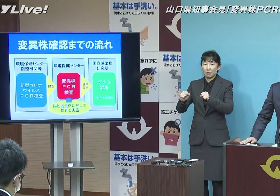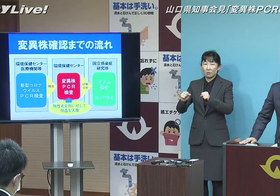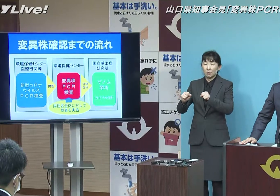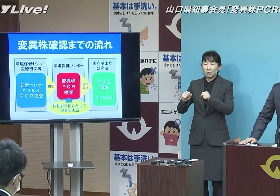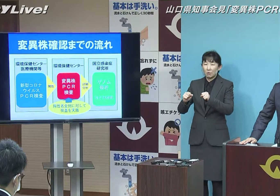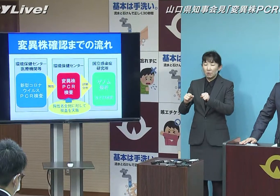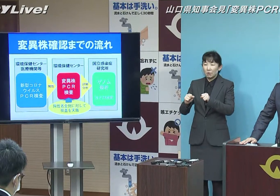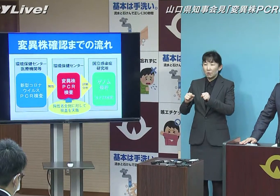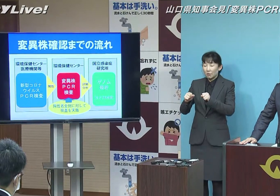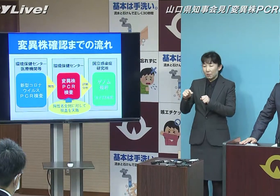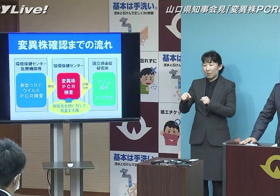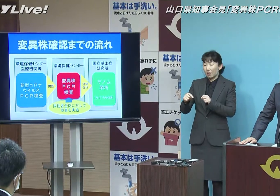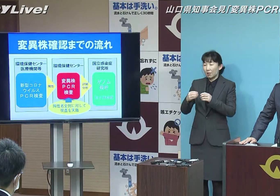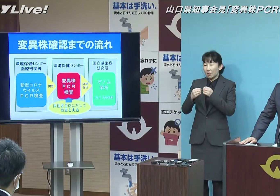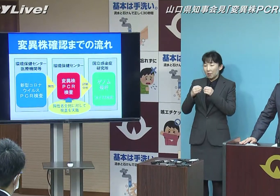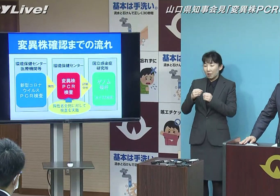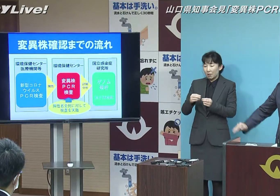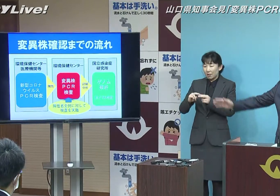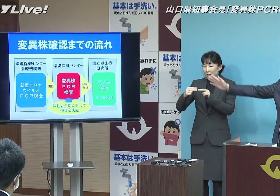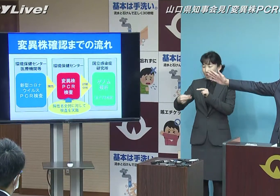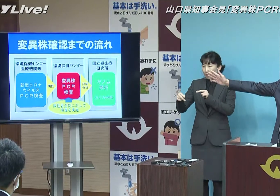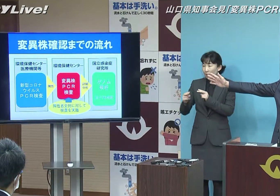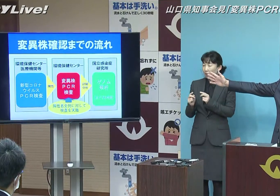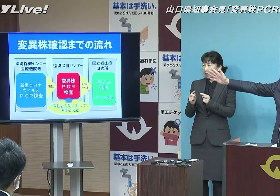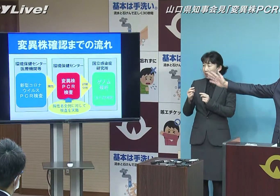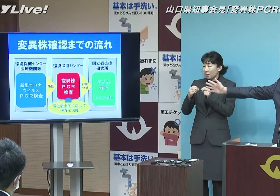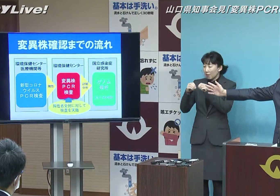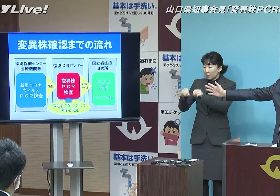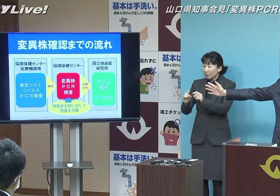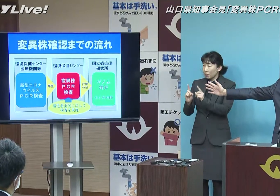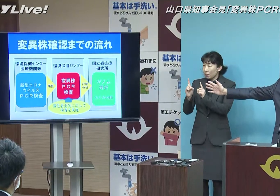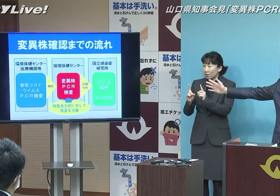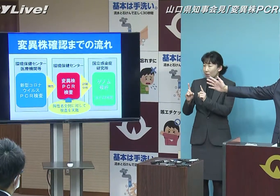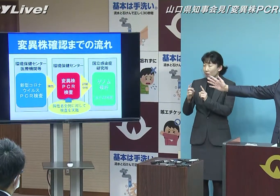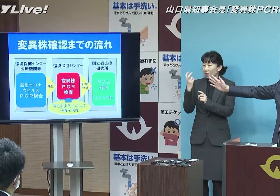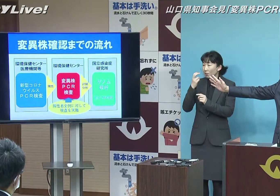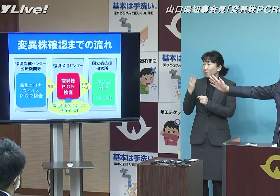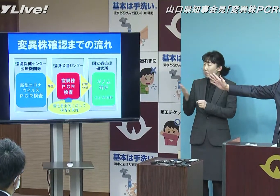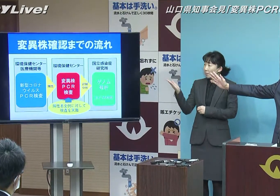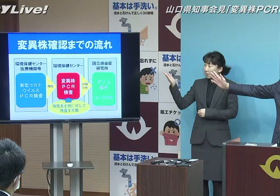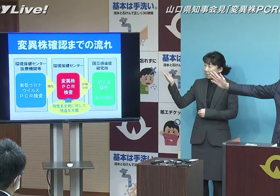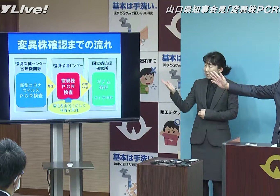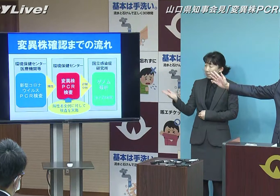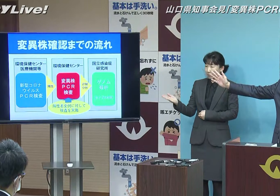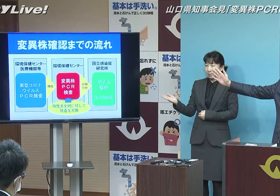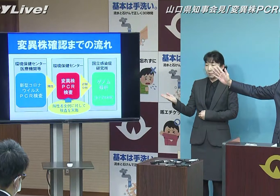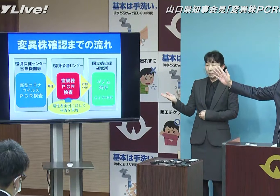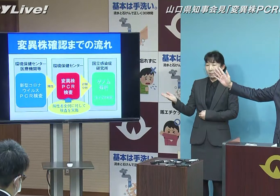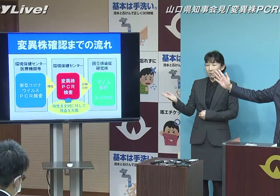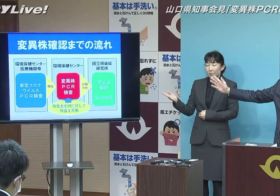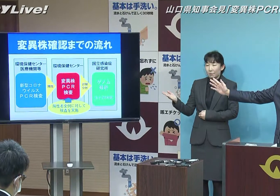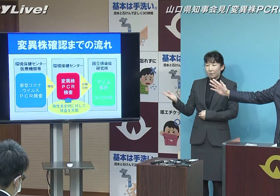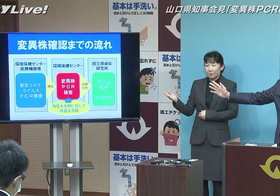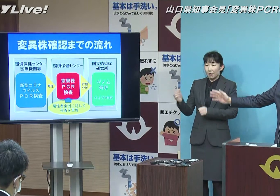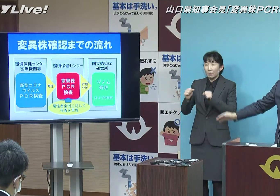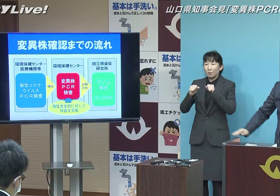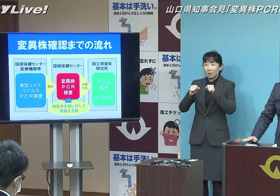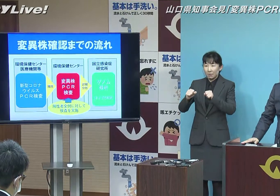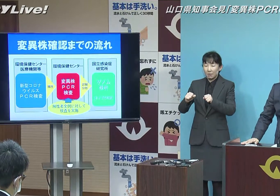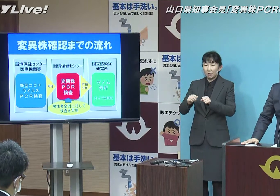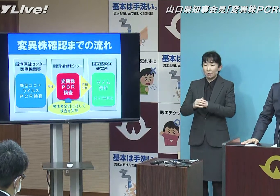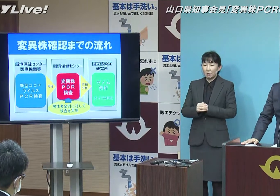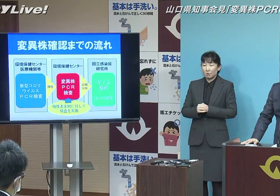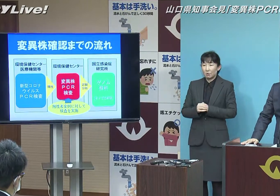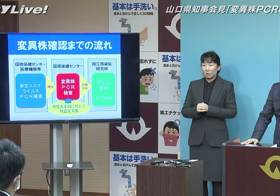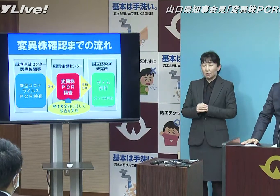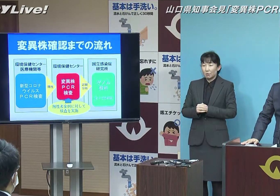そこで変異株による感染がどうかを確認をする、こちらのちょっと真ん中のところですね、こうした確認を環境保健センターで行います。でそこ